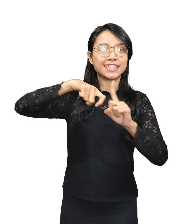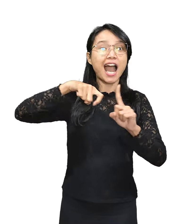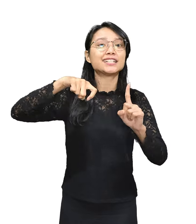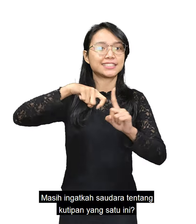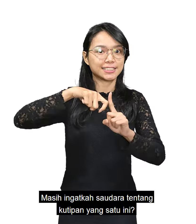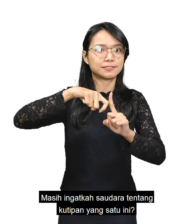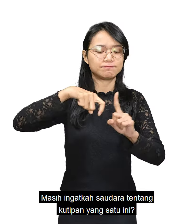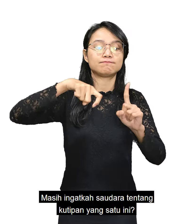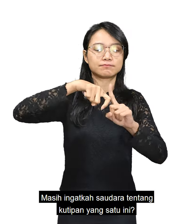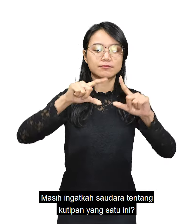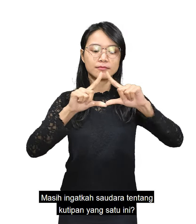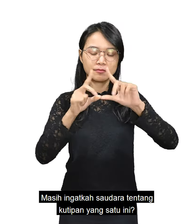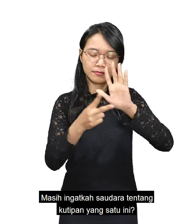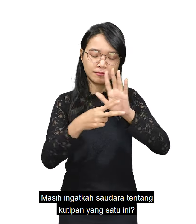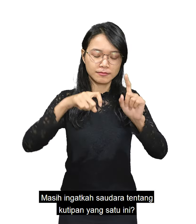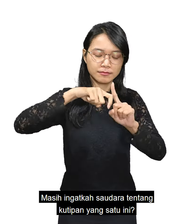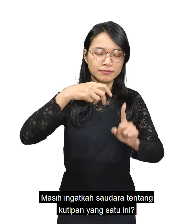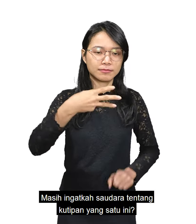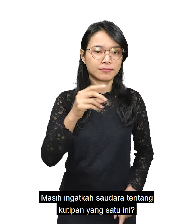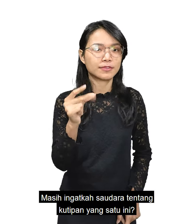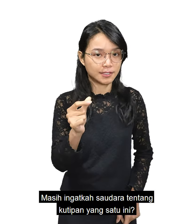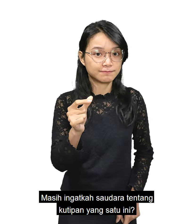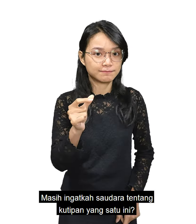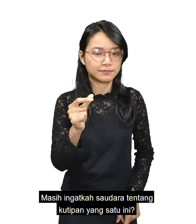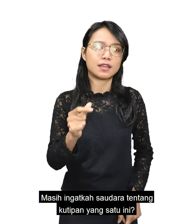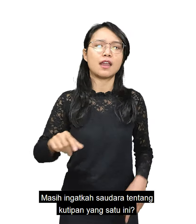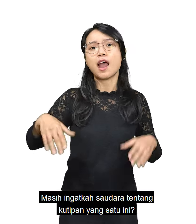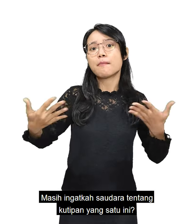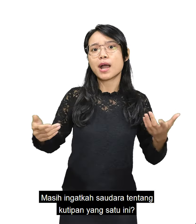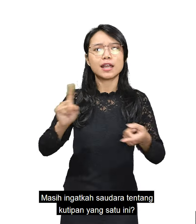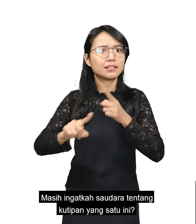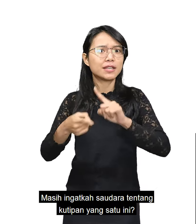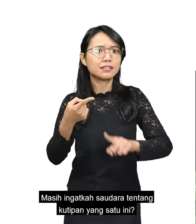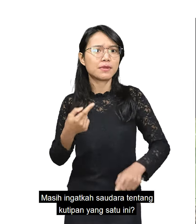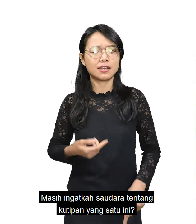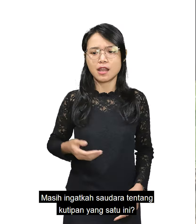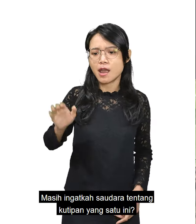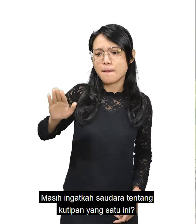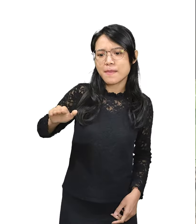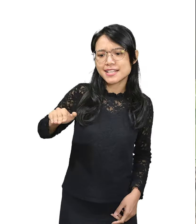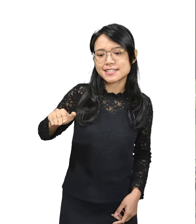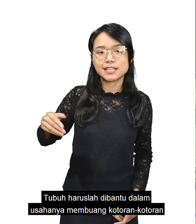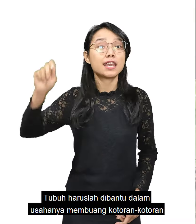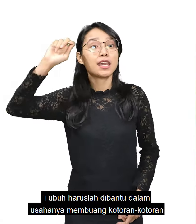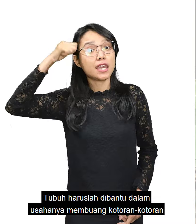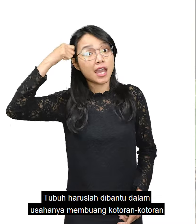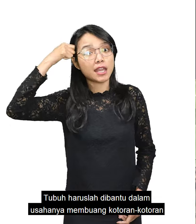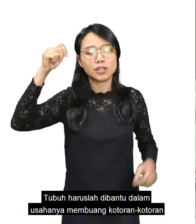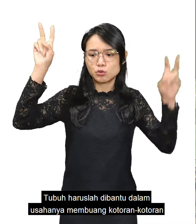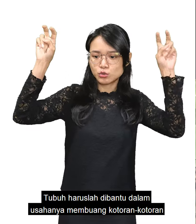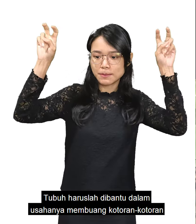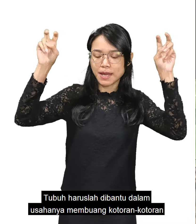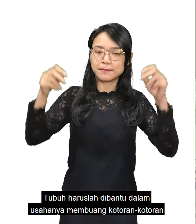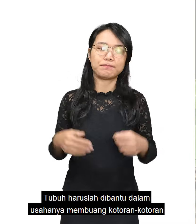kanker Masih ingatkah saudara tentang kutipan yang satu ini tubuh haruslah